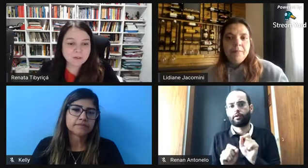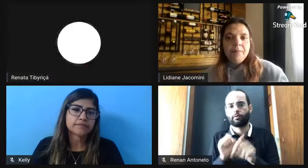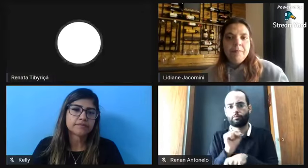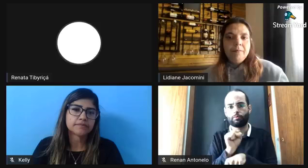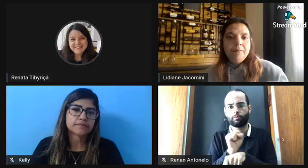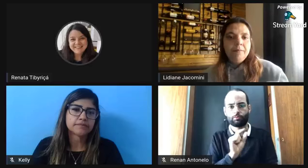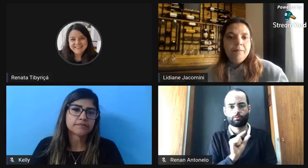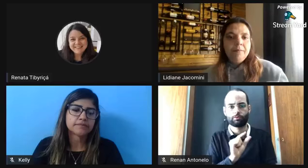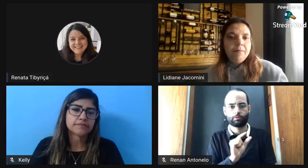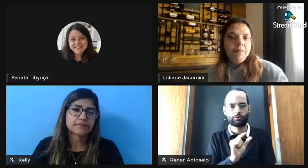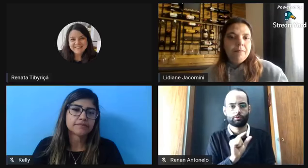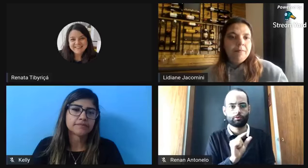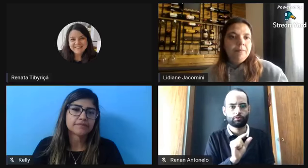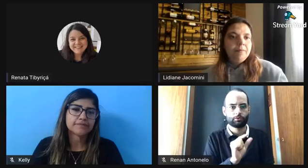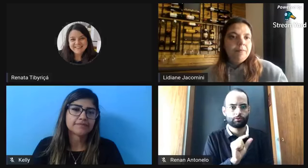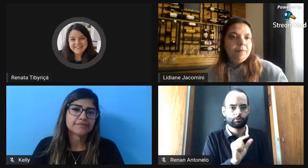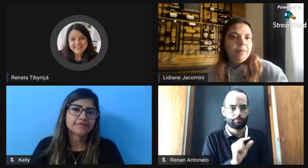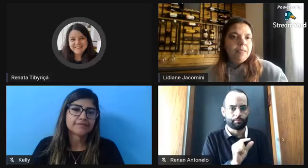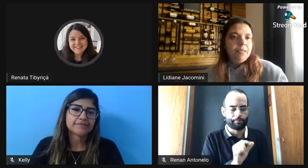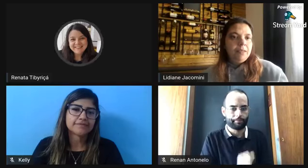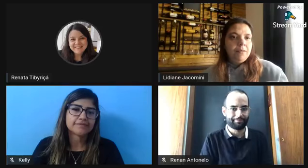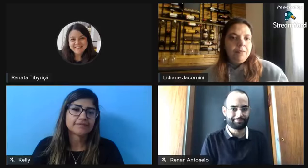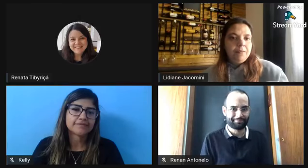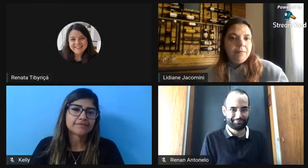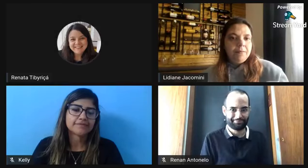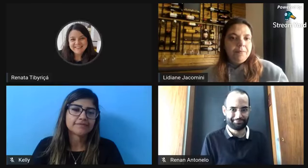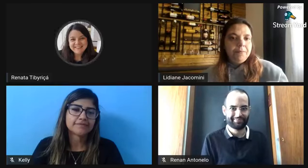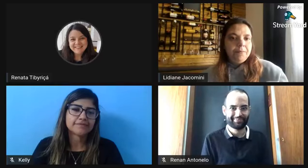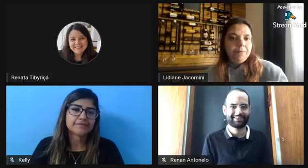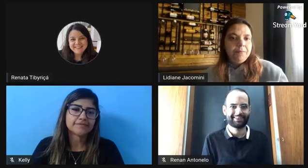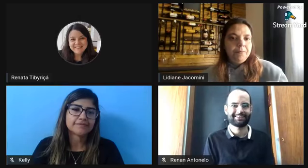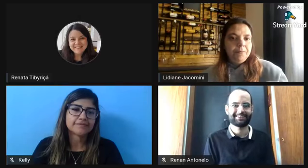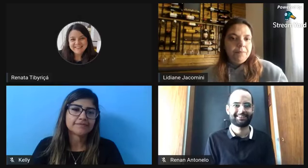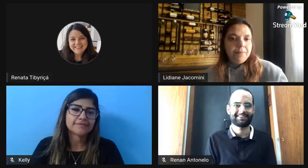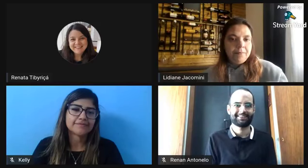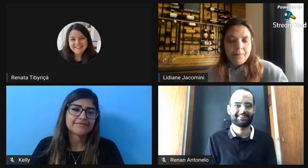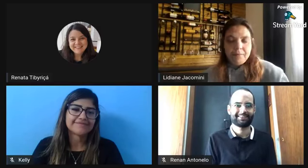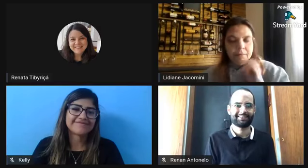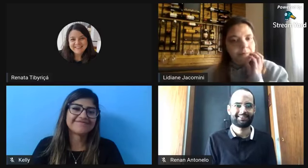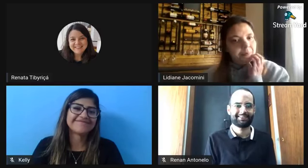um minutinho, só um minutinho. O que você quer fazer?